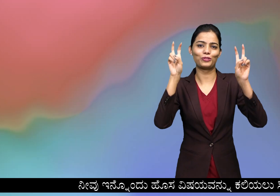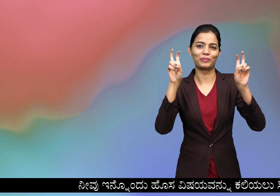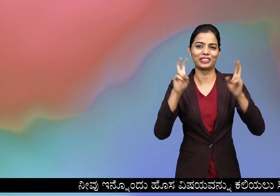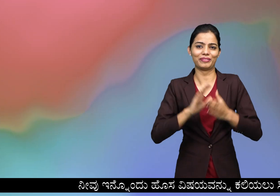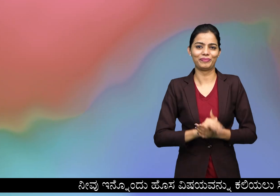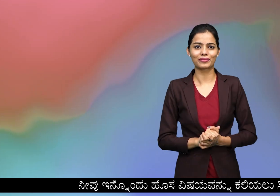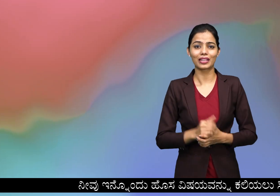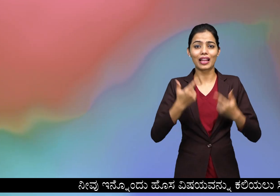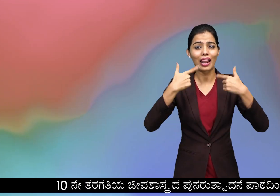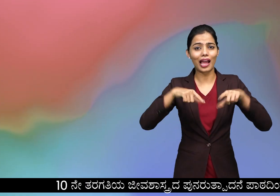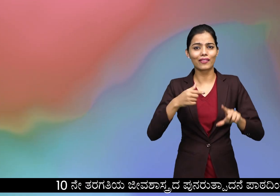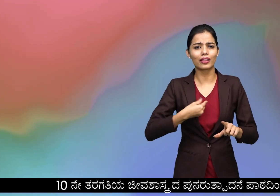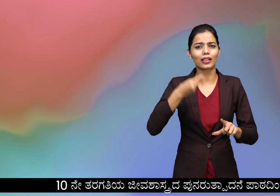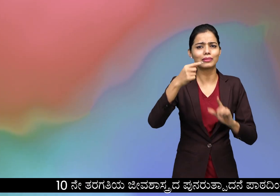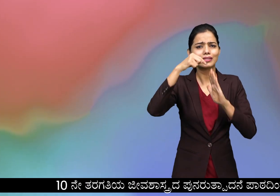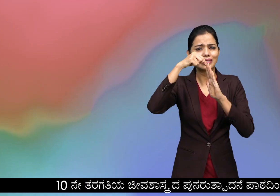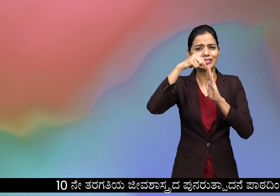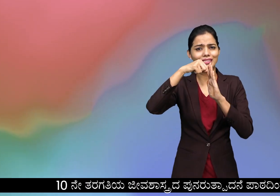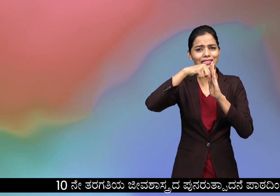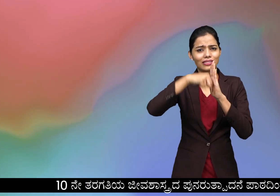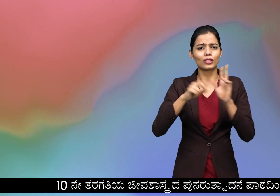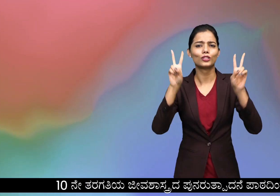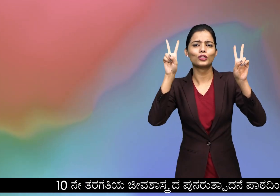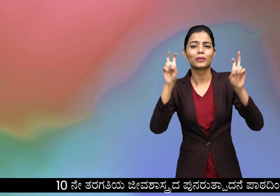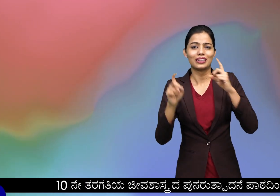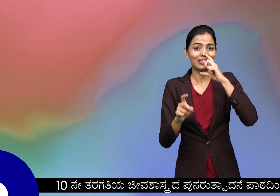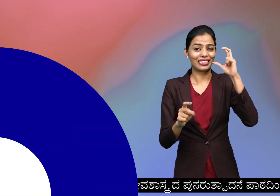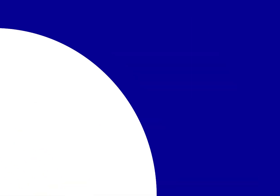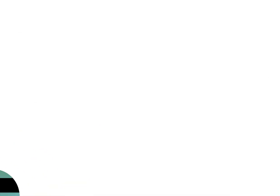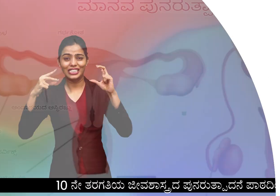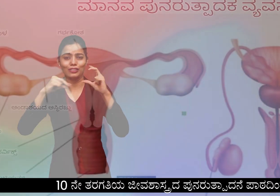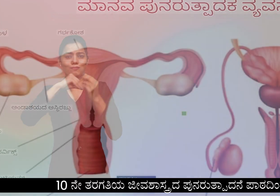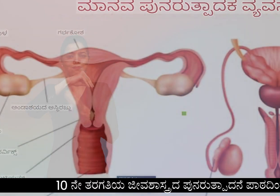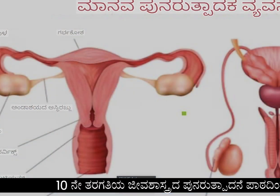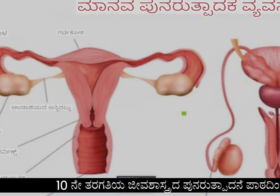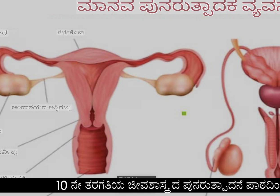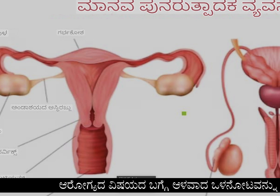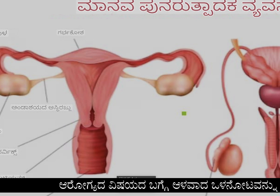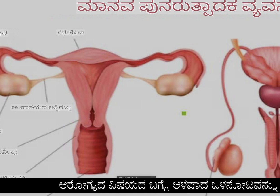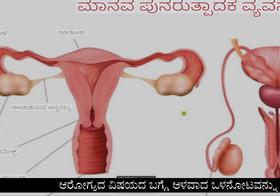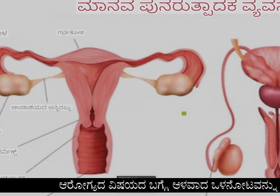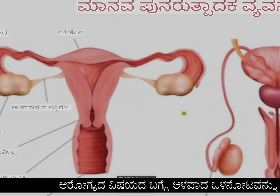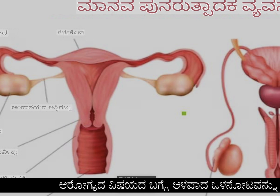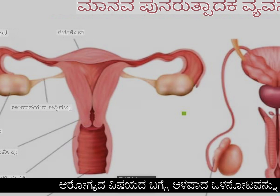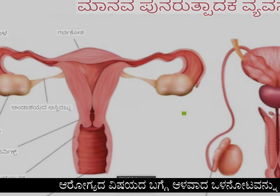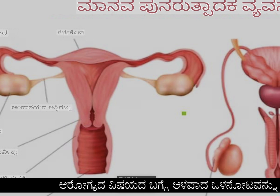ಸಿದ್ಧರಿದ್ದೀರಾ? 10ನೇ ತರಗತಿಯ ಜೀವಶಾಸ್ತ್ರದ ಪುನರುತ್ಪಾದನೆ ಪಾಠದಿಂದ ಸಂತಾನೋತ್ಪತ್ತಿ ಆರೋಗ್ಯದ ವಿಷಯದ ಬಗ್ಗೆ